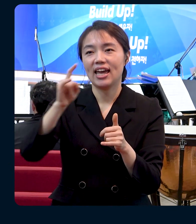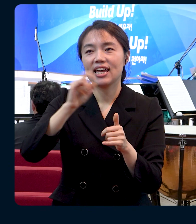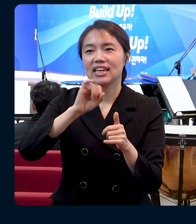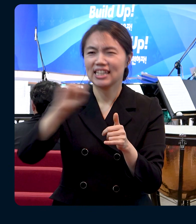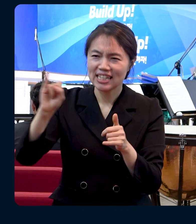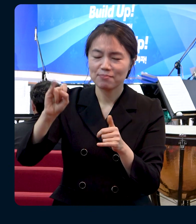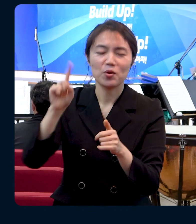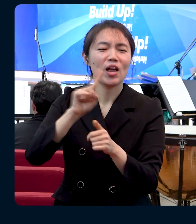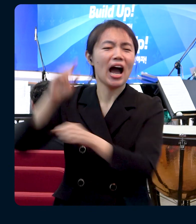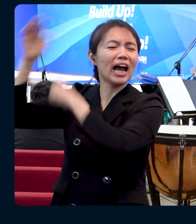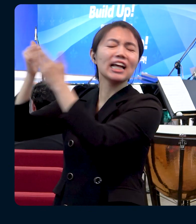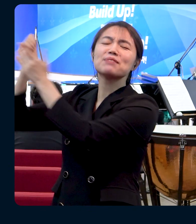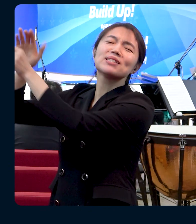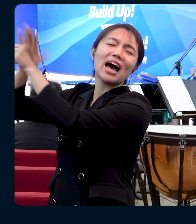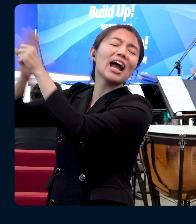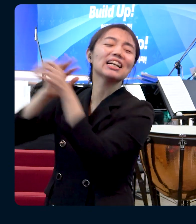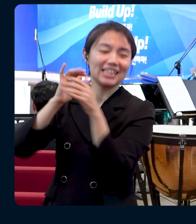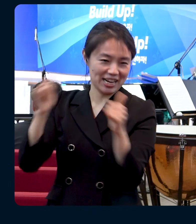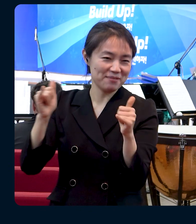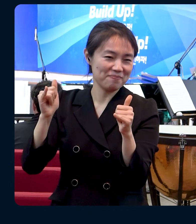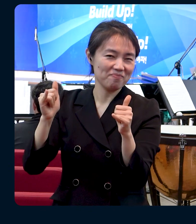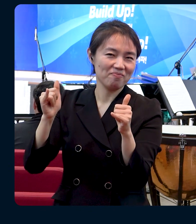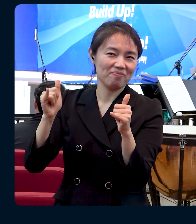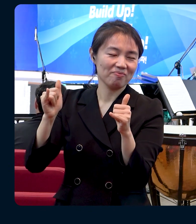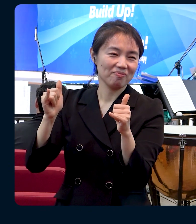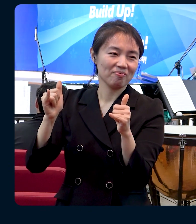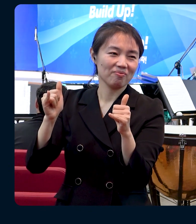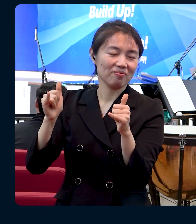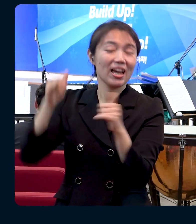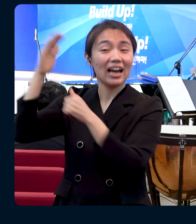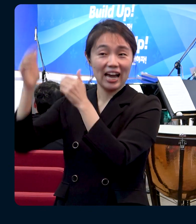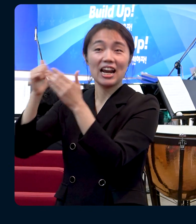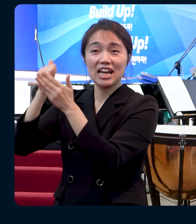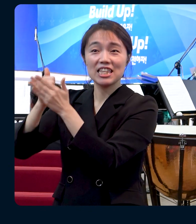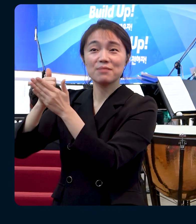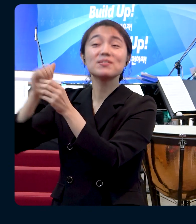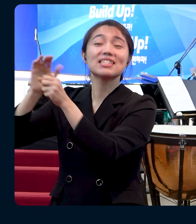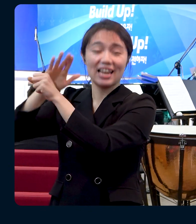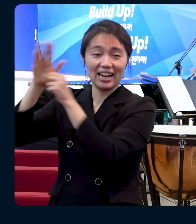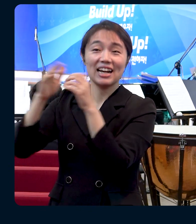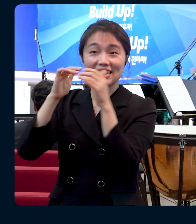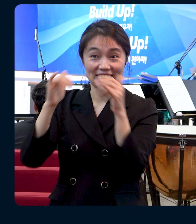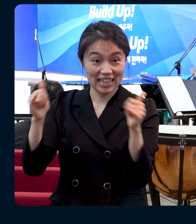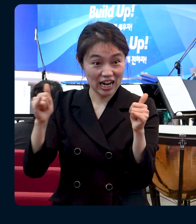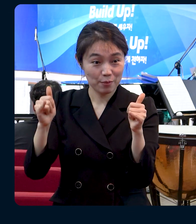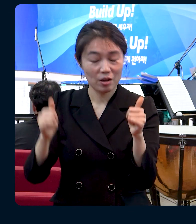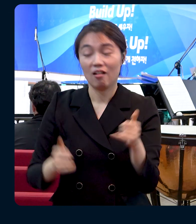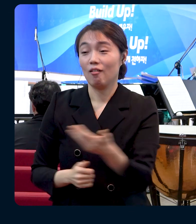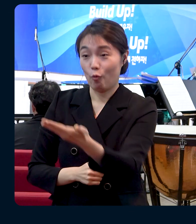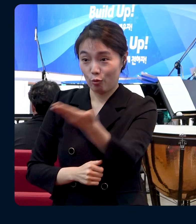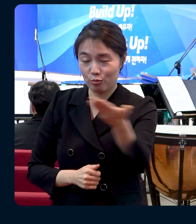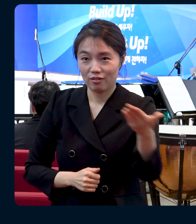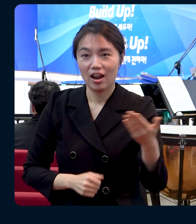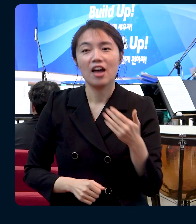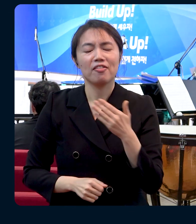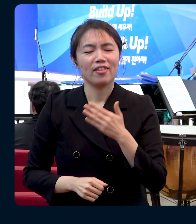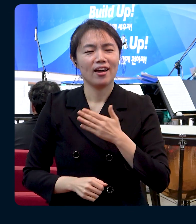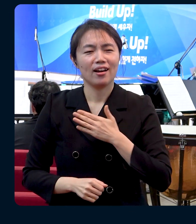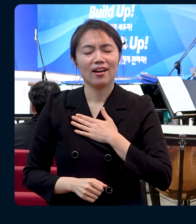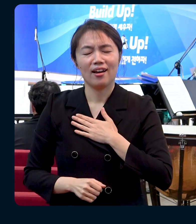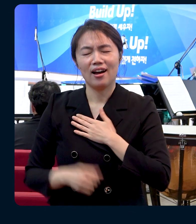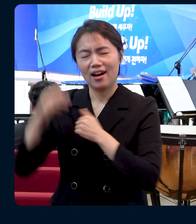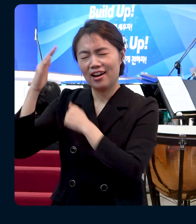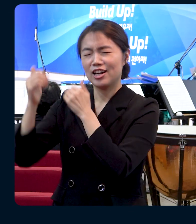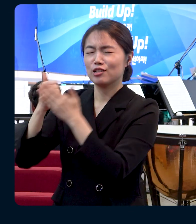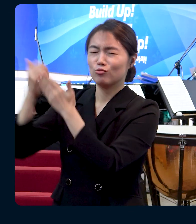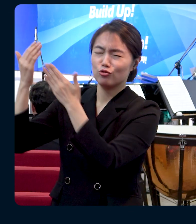아모르데이로 살아가는 거죠. 하나님을 사랑하는 자, 아모르데이, 곧 그의 뜻대로 부르심을 입은 자들에게. 그래서